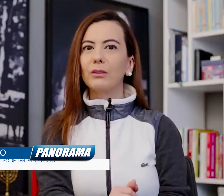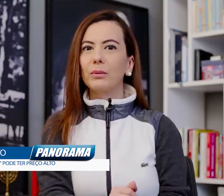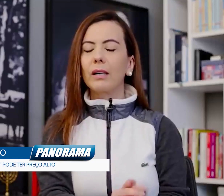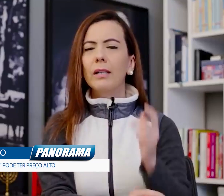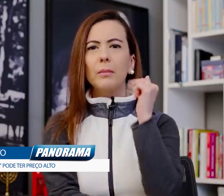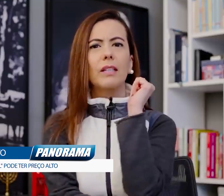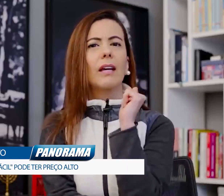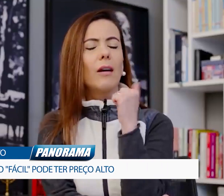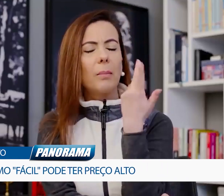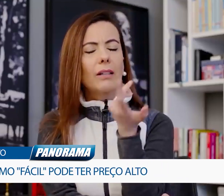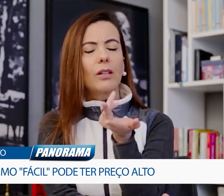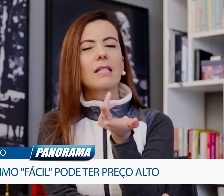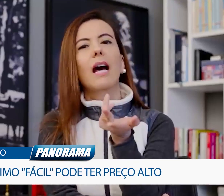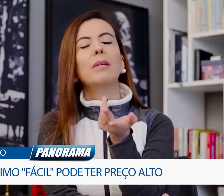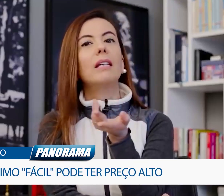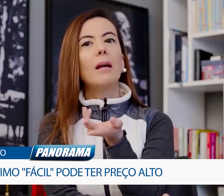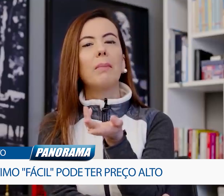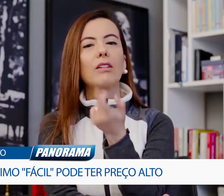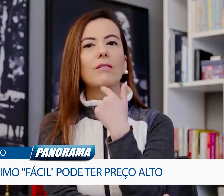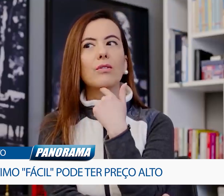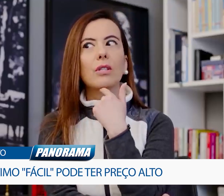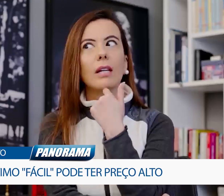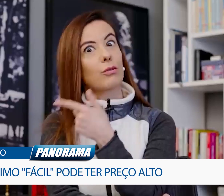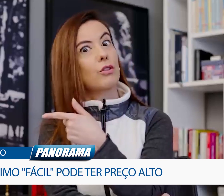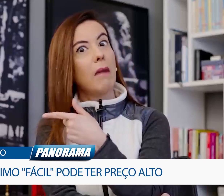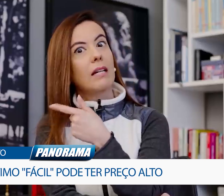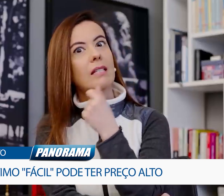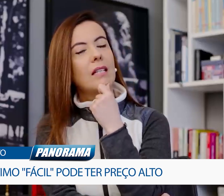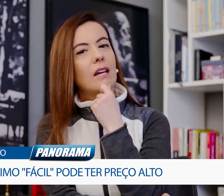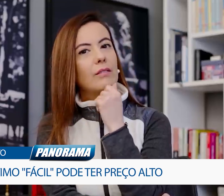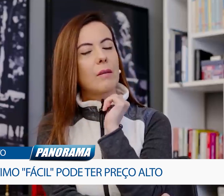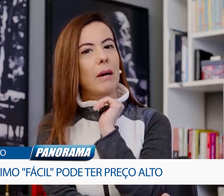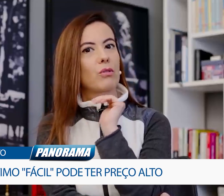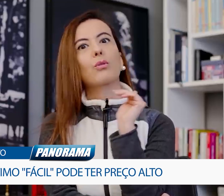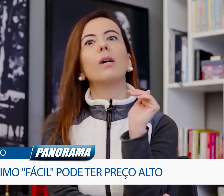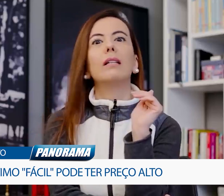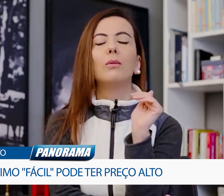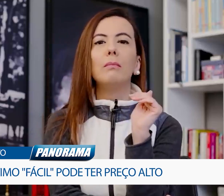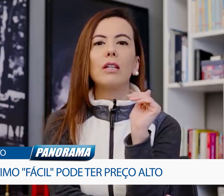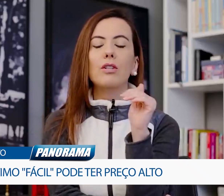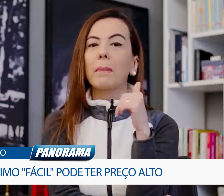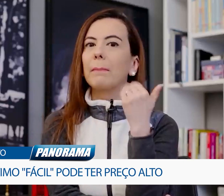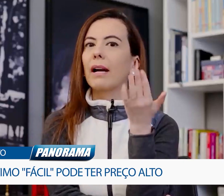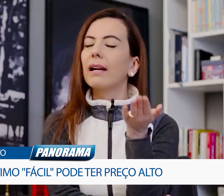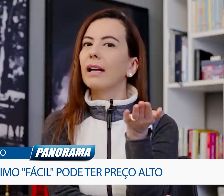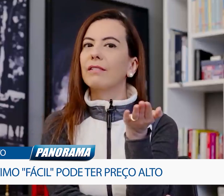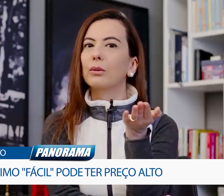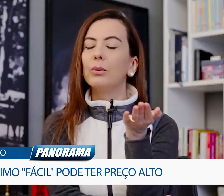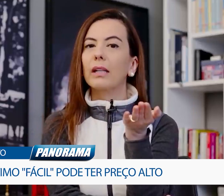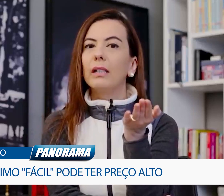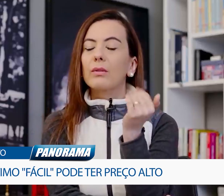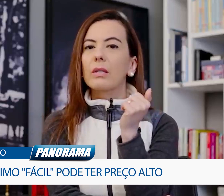junto com a fatura? Porque a operadora sabe que de repente você gastou demais, você passou ali do limite para pagar